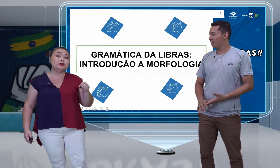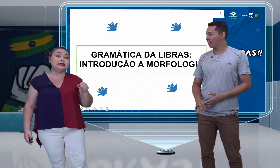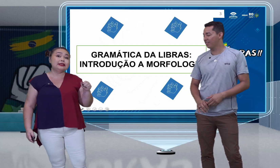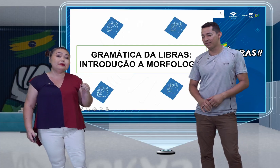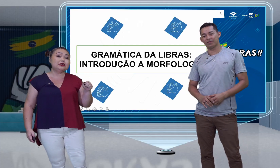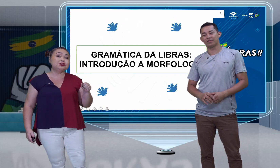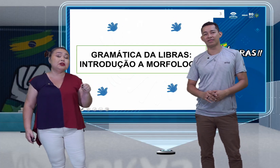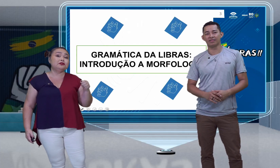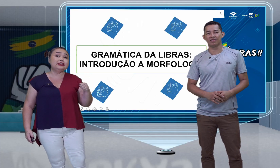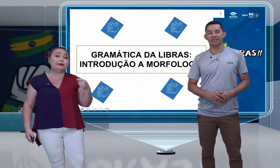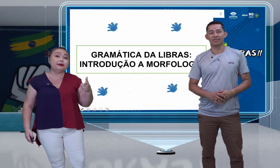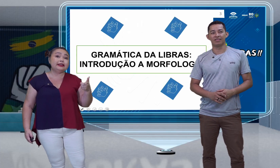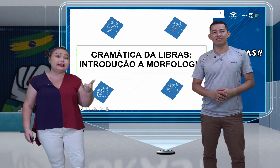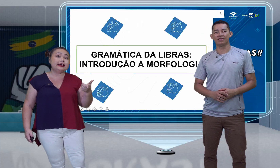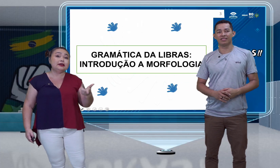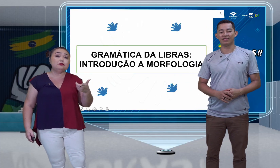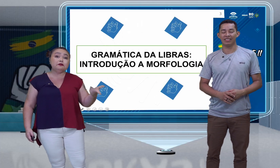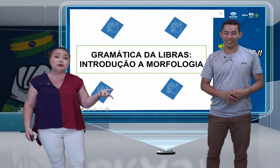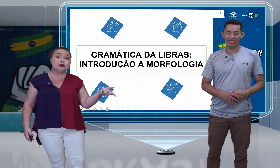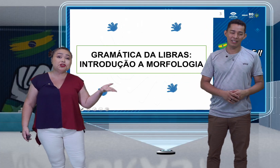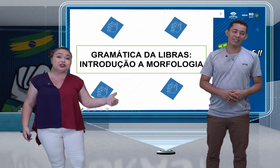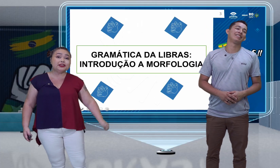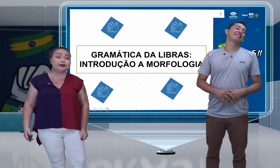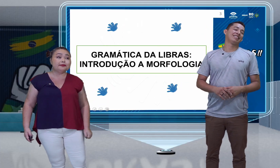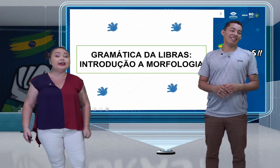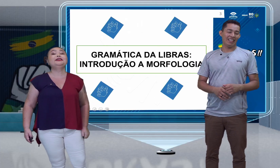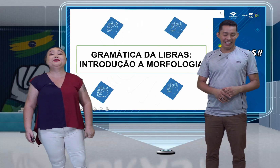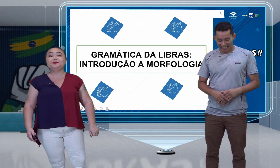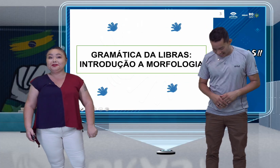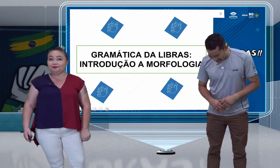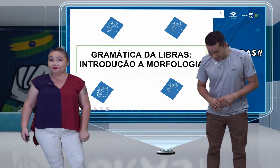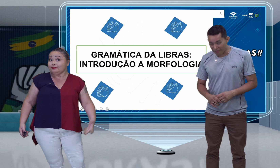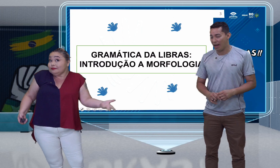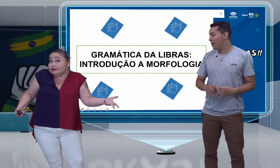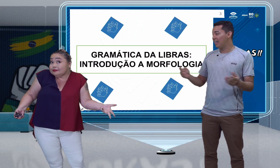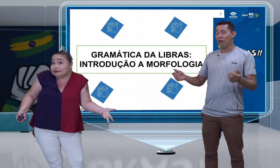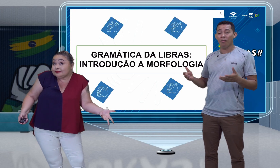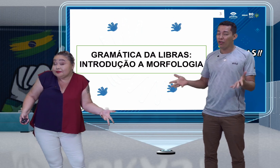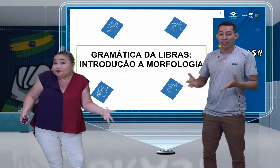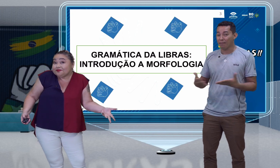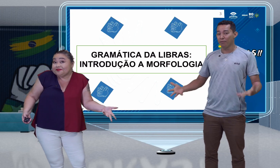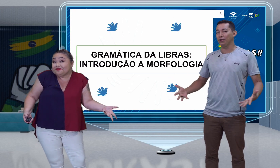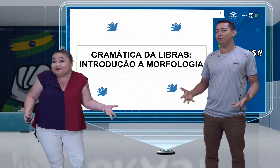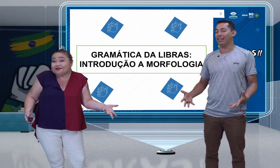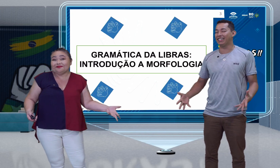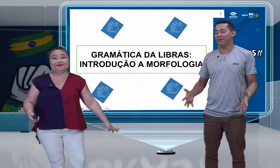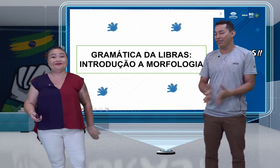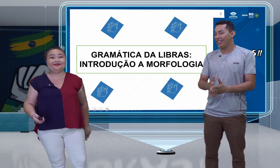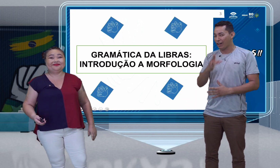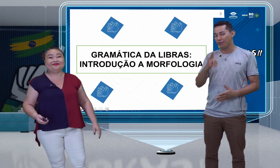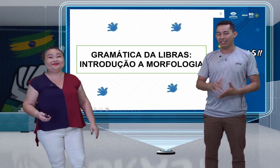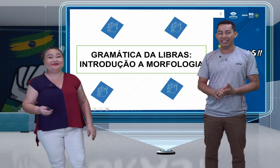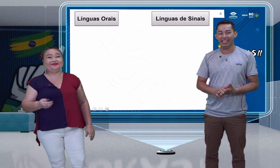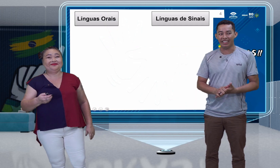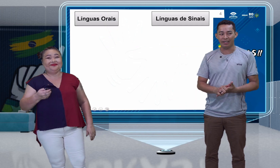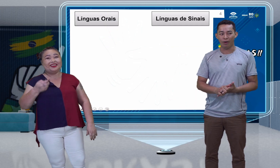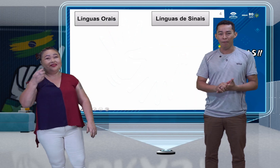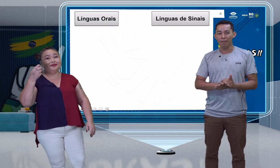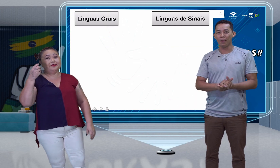portuguesa da Madinha, vou ter que aprender aqui morfologia também. Vai, mas é uma morfologia muito bacana, muito legal de você entender, tá bom? Vamos